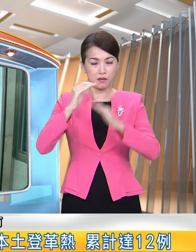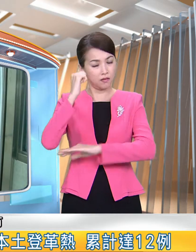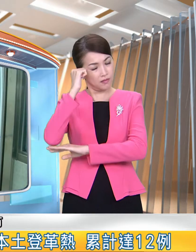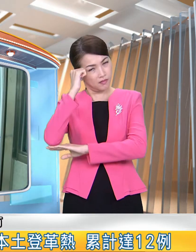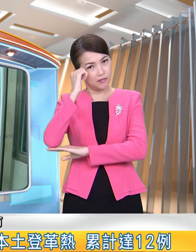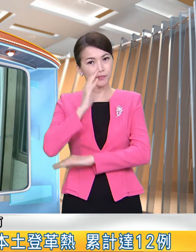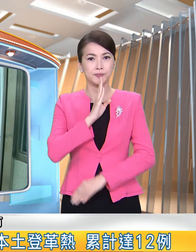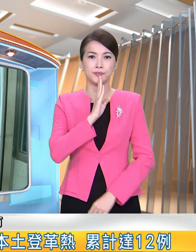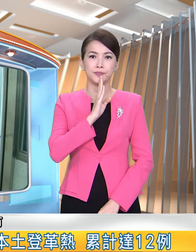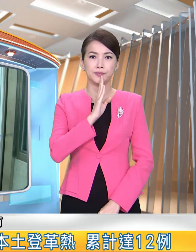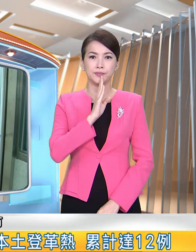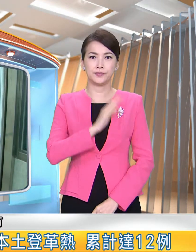市。